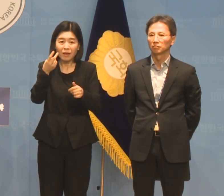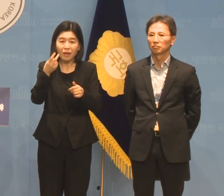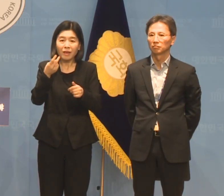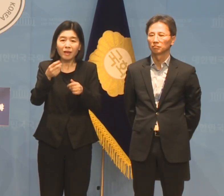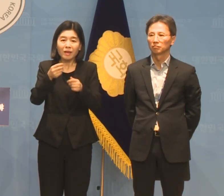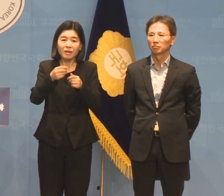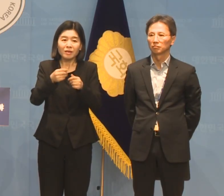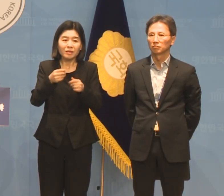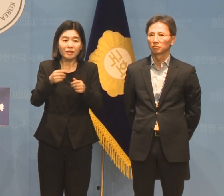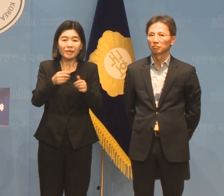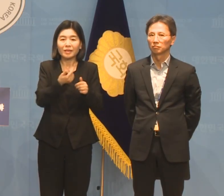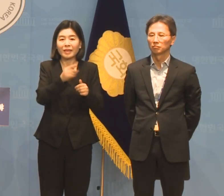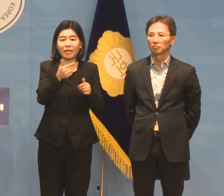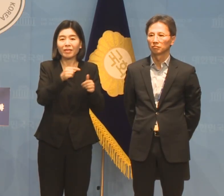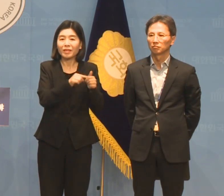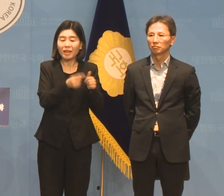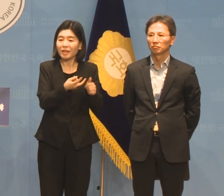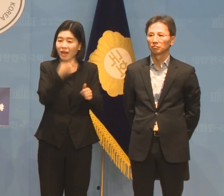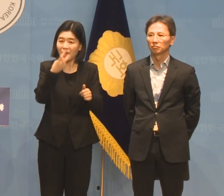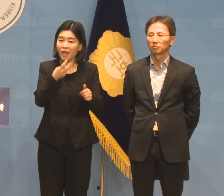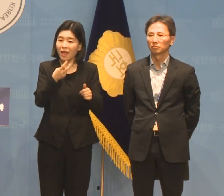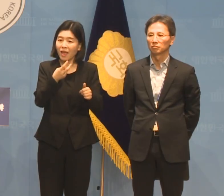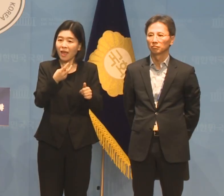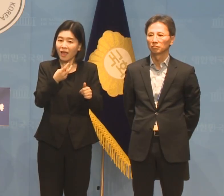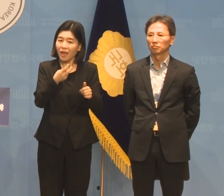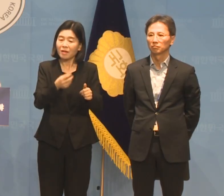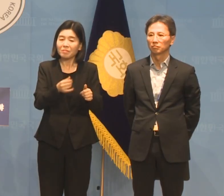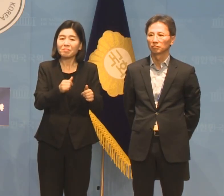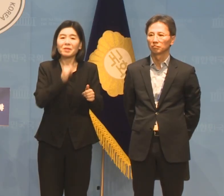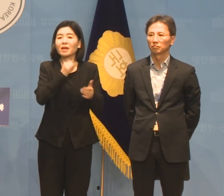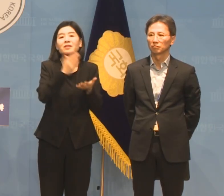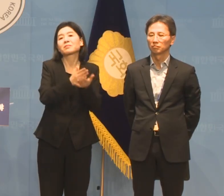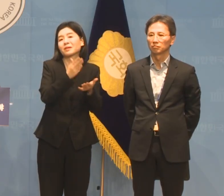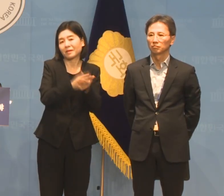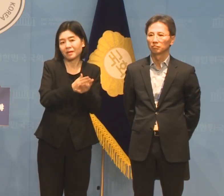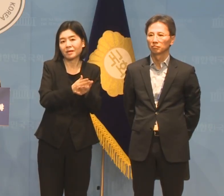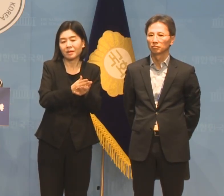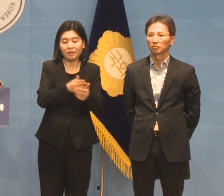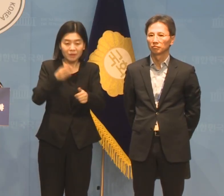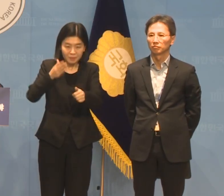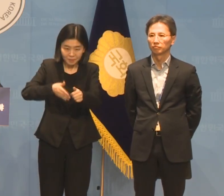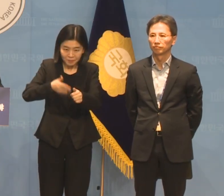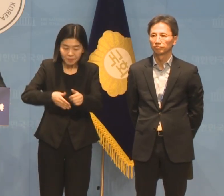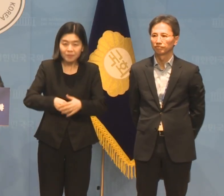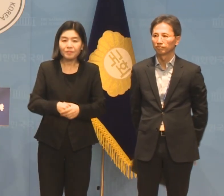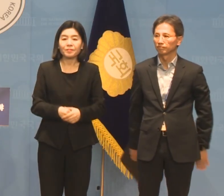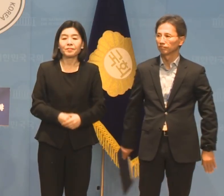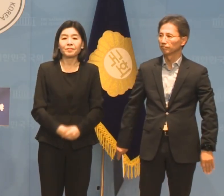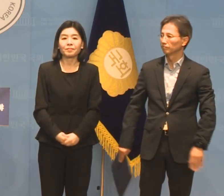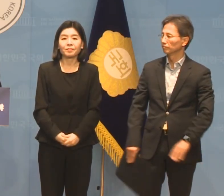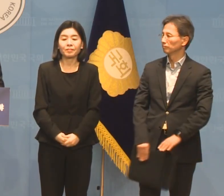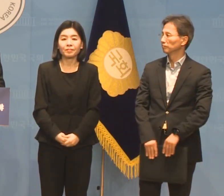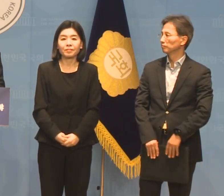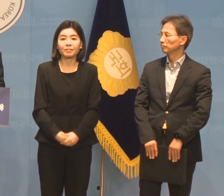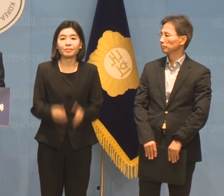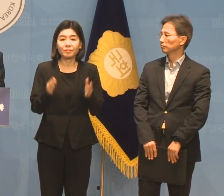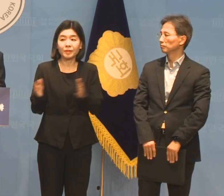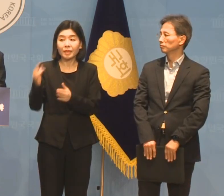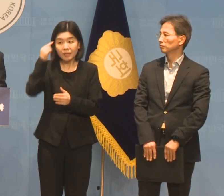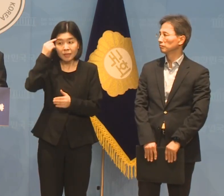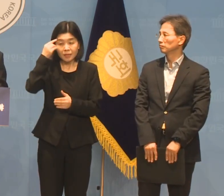길을 자초하지 말아야 할 것입니다. 이상입니다. 이어서